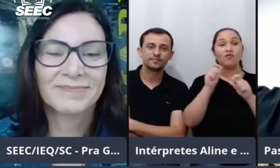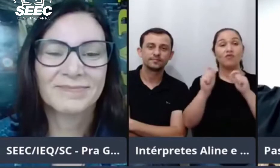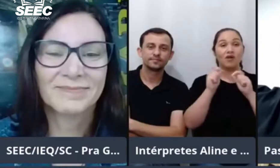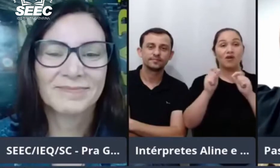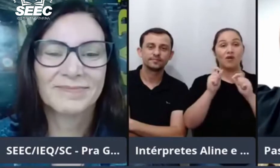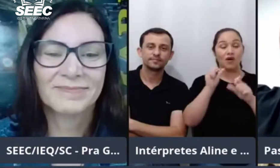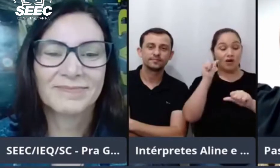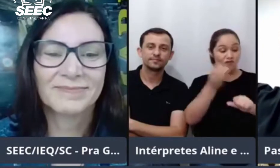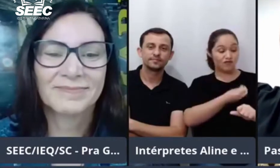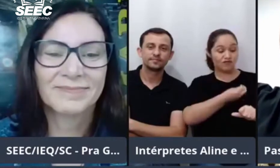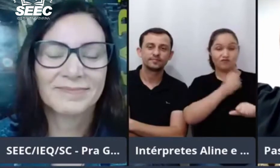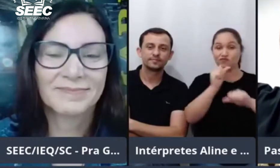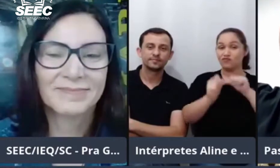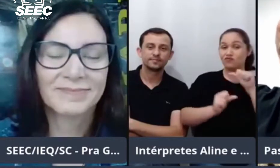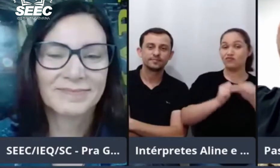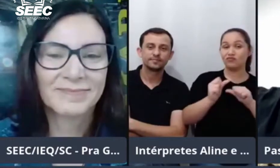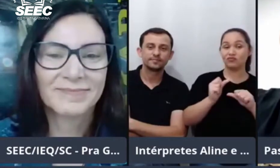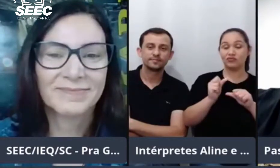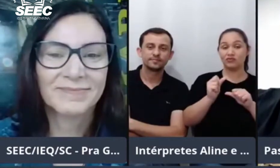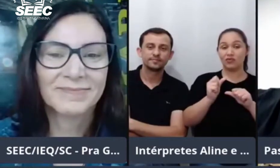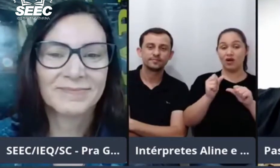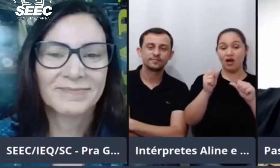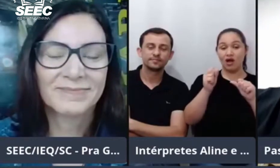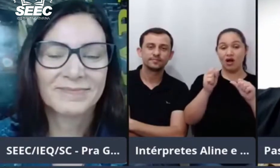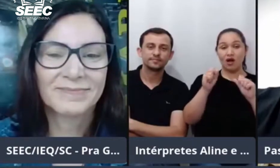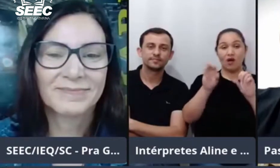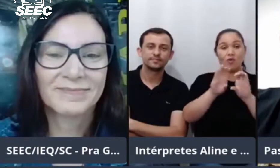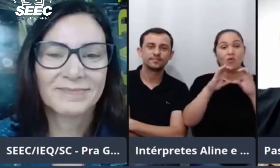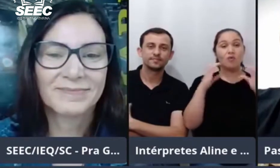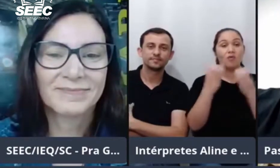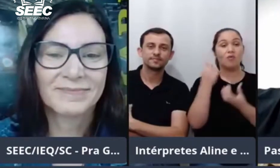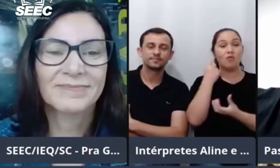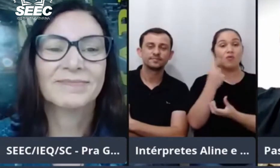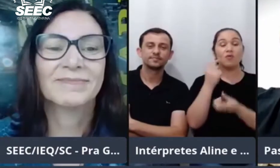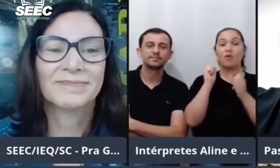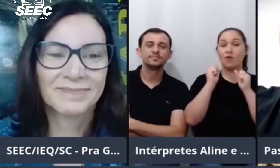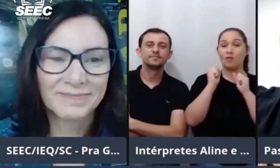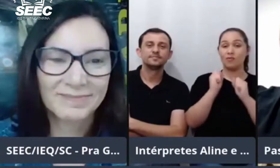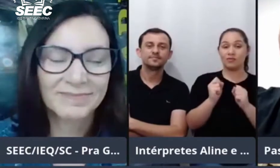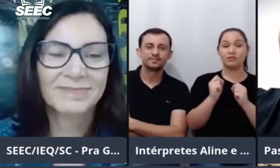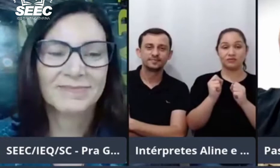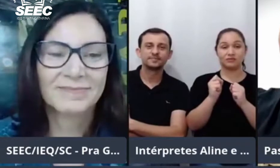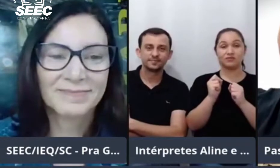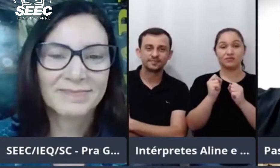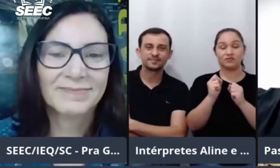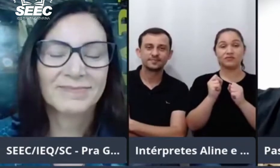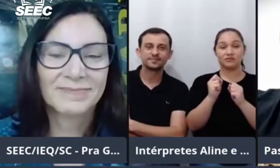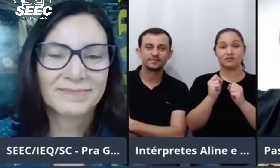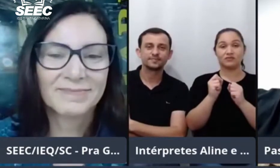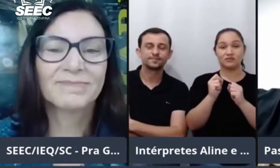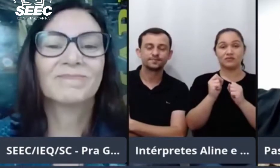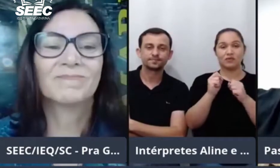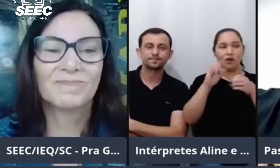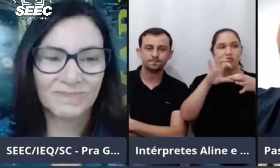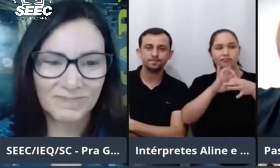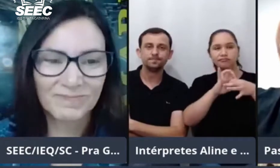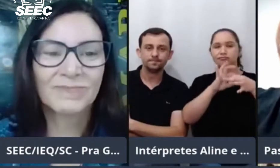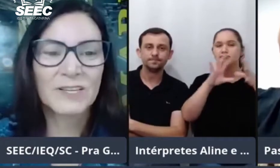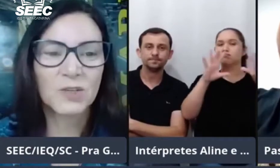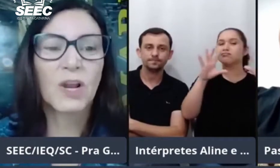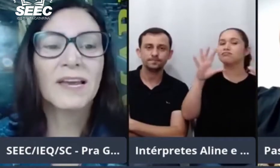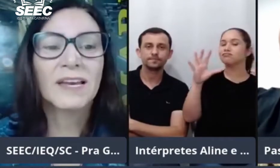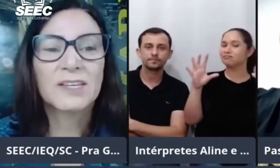muitas vezes, não vou colocar como um conforto, mas às vezes até uma certa prisão que eles vivem, né? E